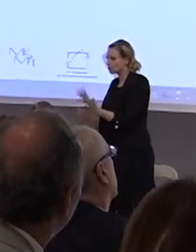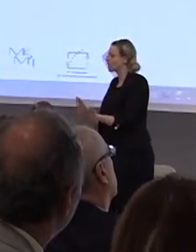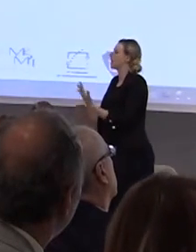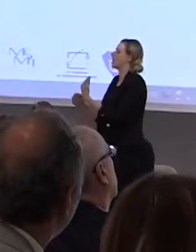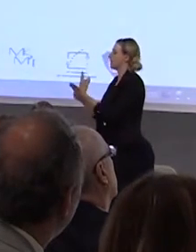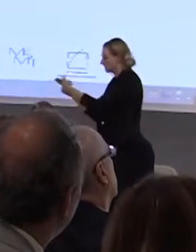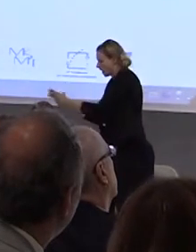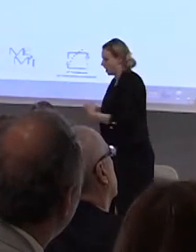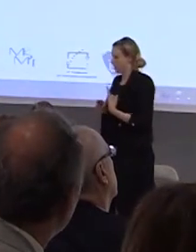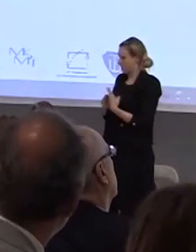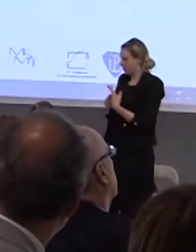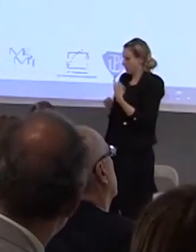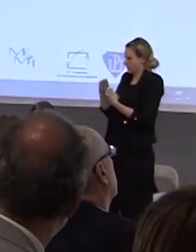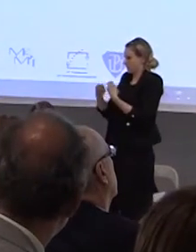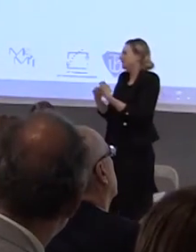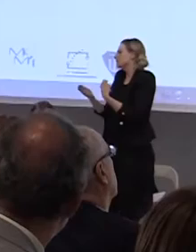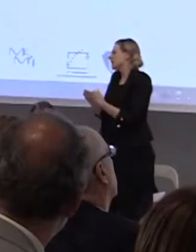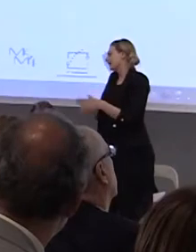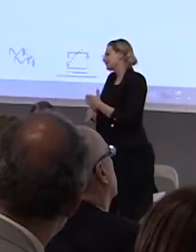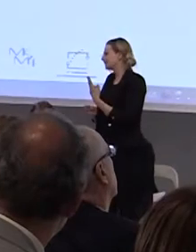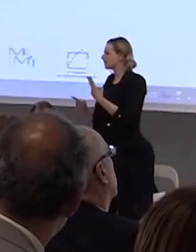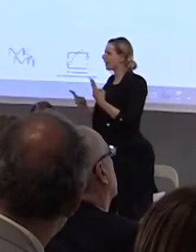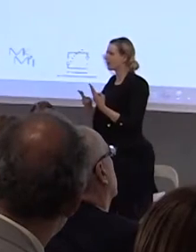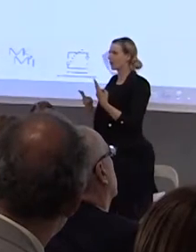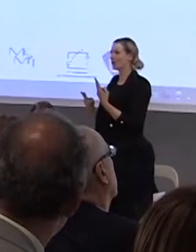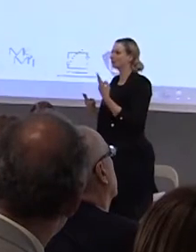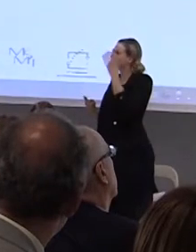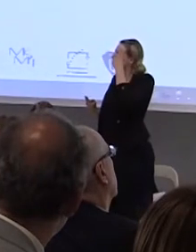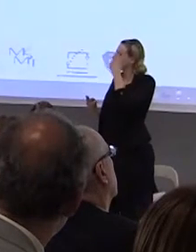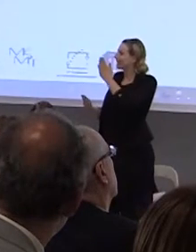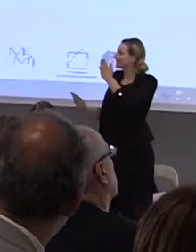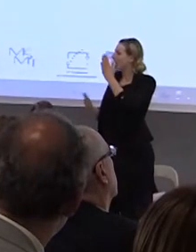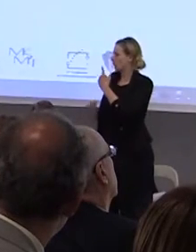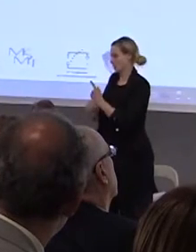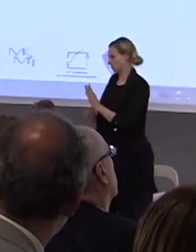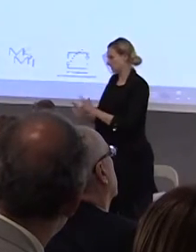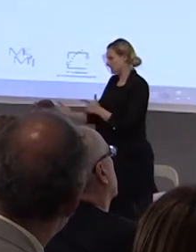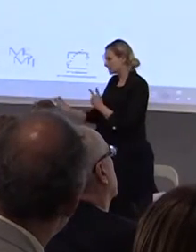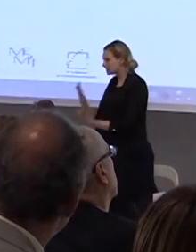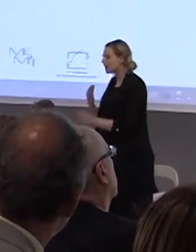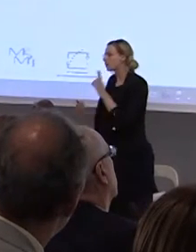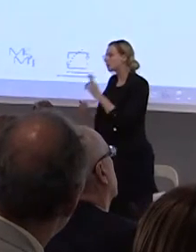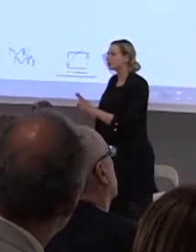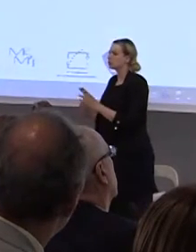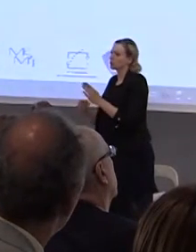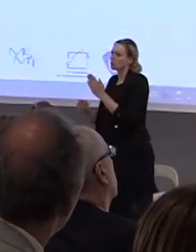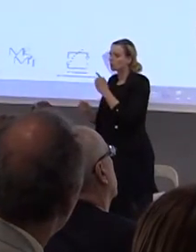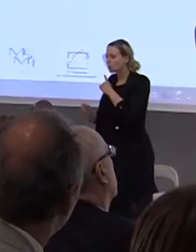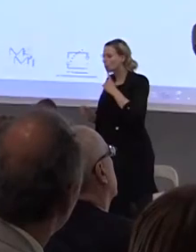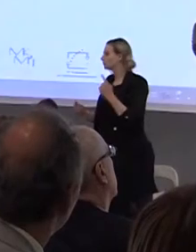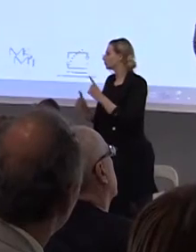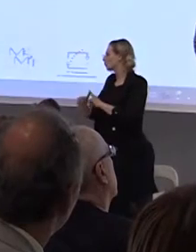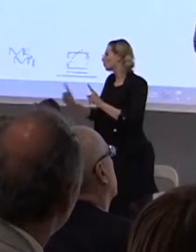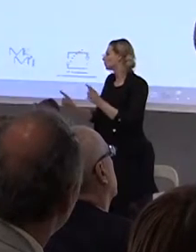potom se rozhodli vytvořit i další materiály, které vlastně původně nebyly v plánu. Je to